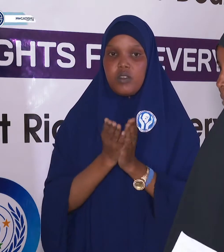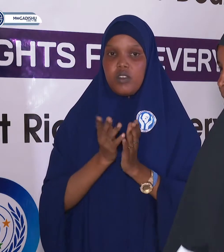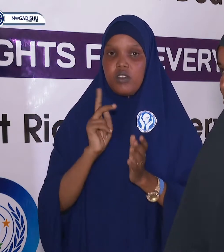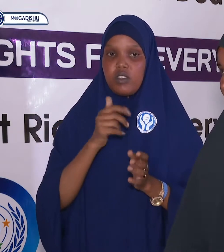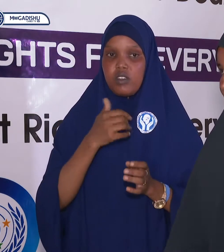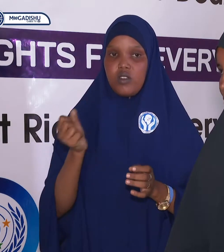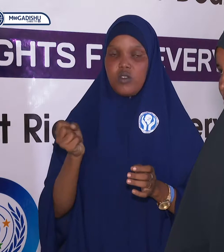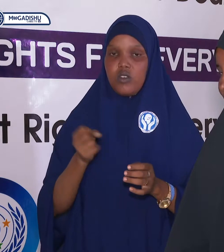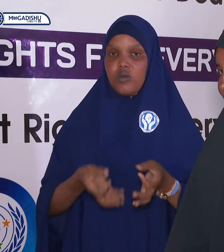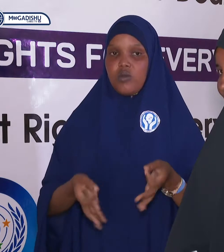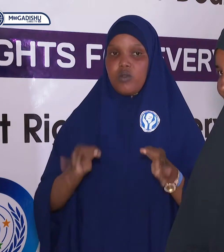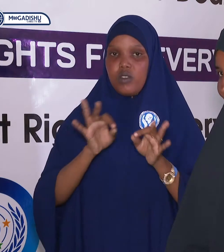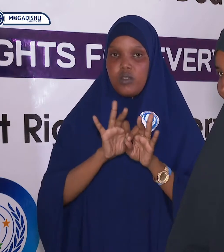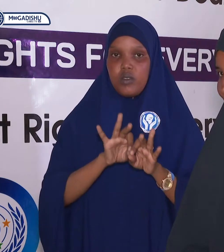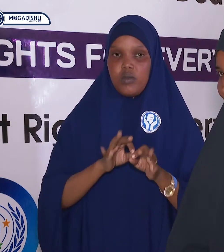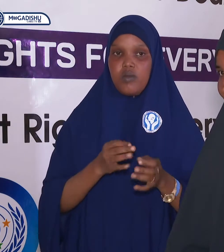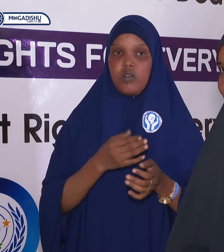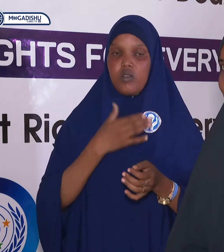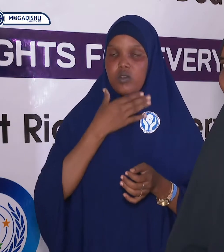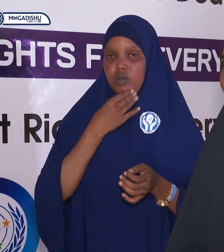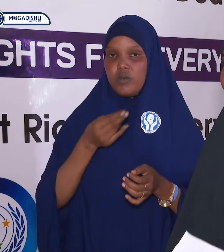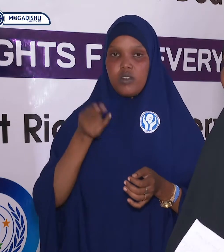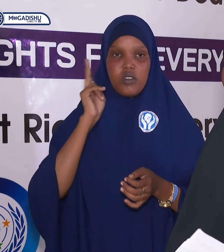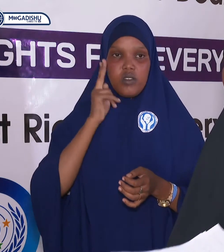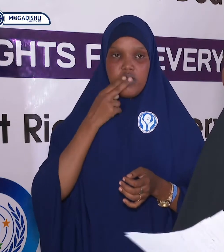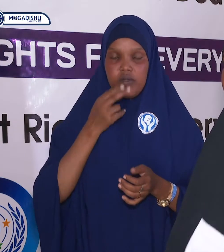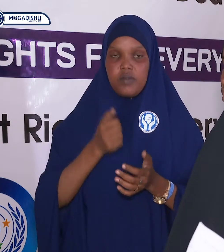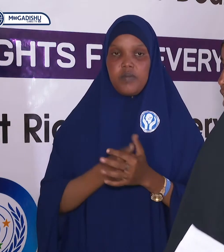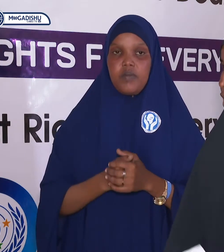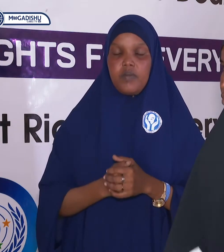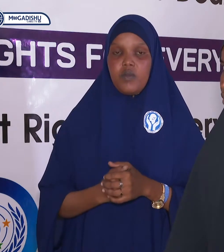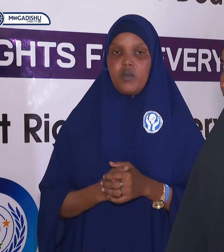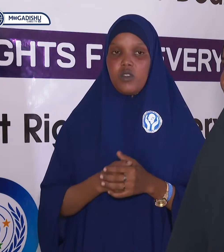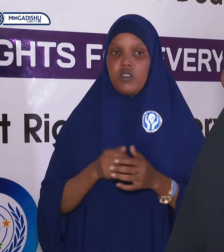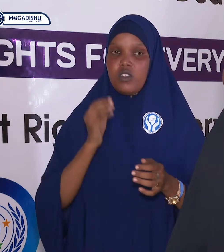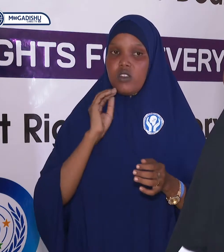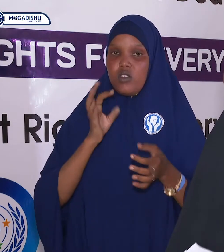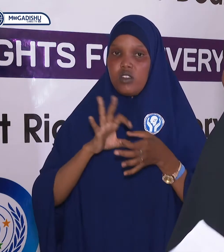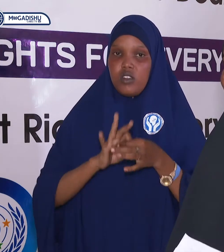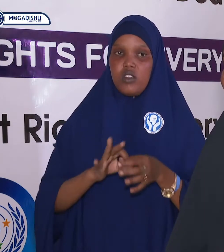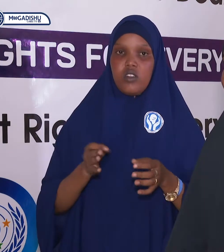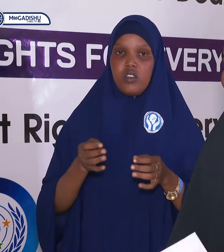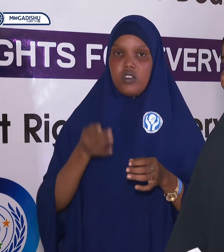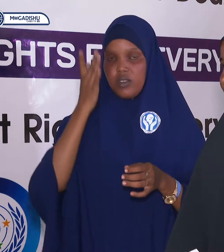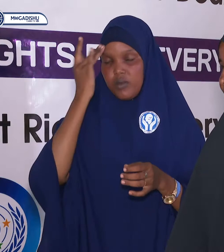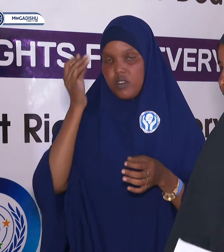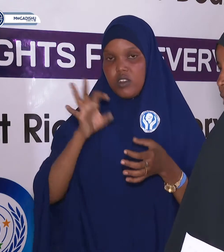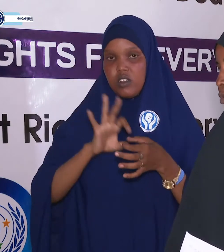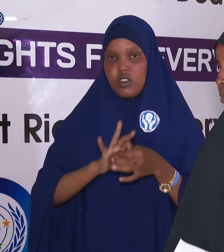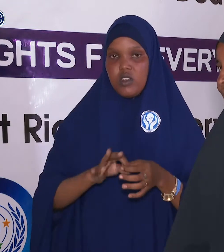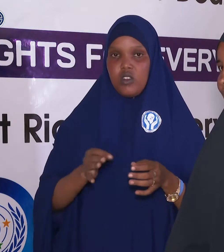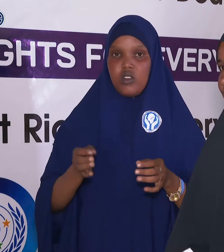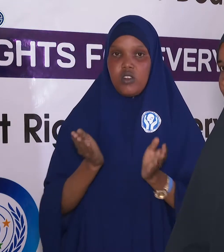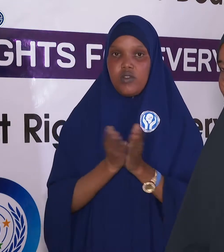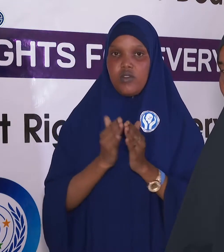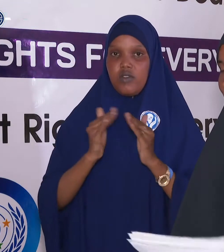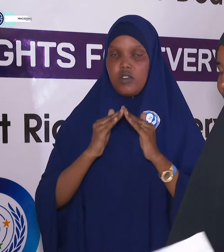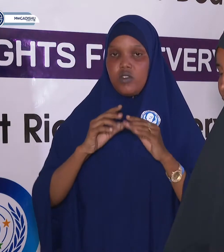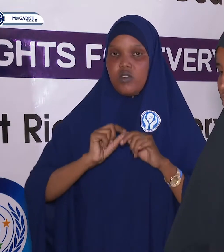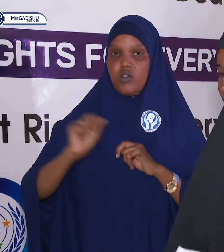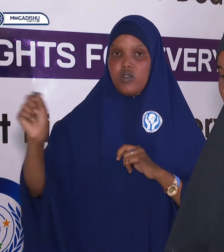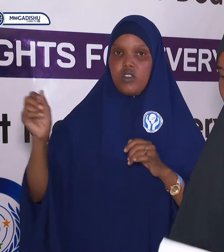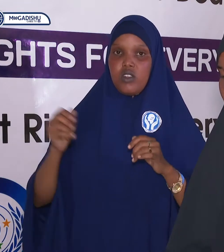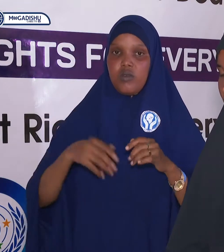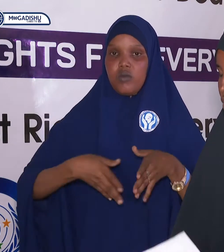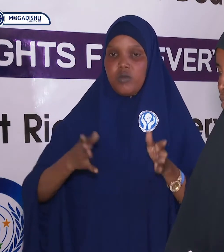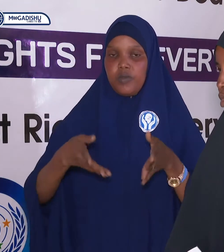lagama maarmaan u ah caruurta maqalka naafada sababo la xiriira hoygooda aada u fog ama sababo la xiriira caqabad ay kala kulmaan iyo takoor waddada